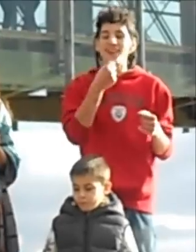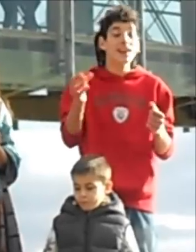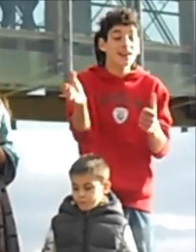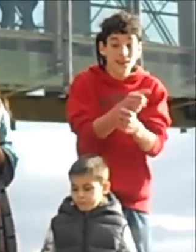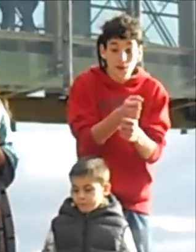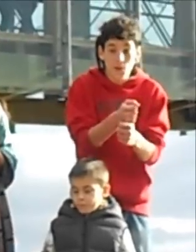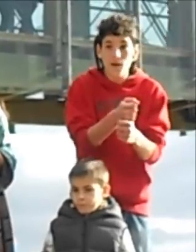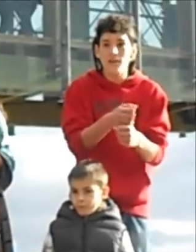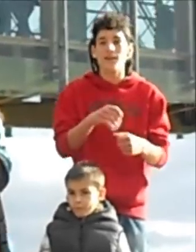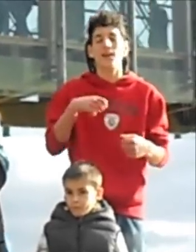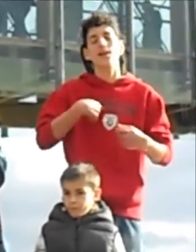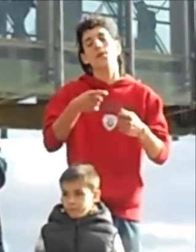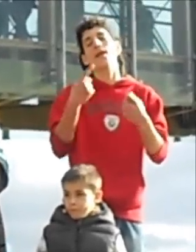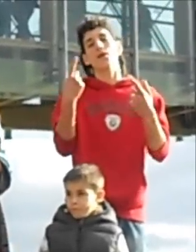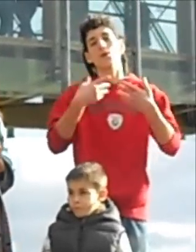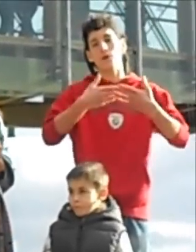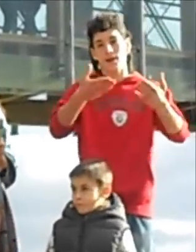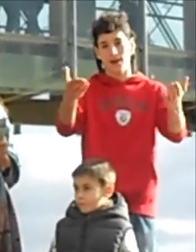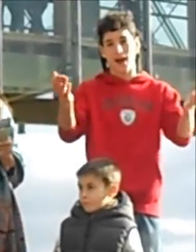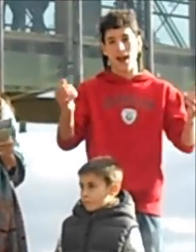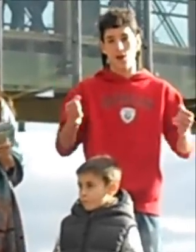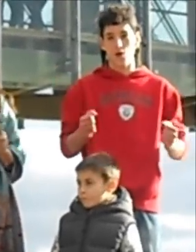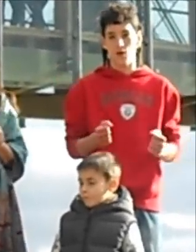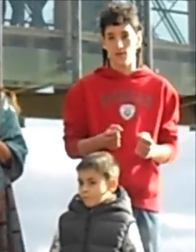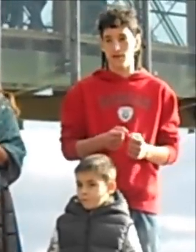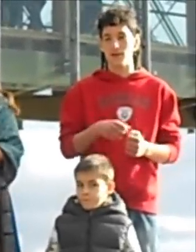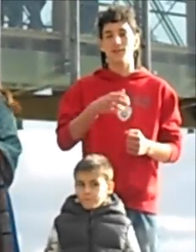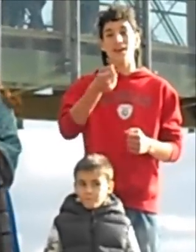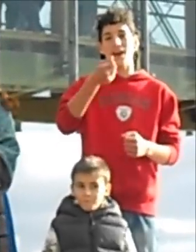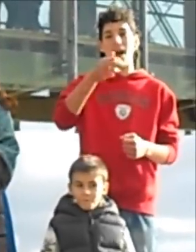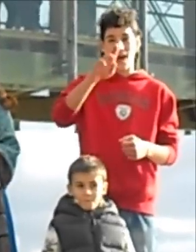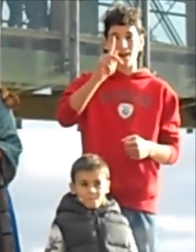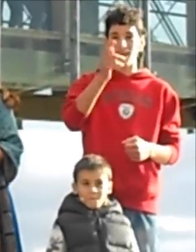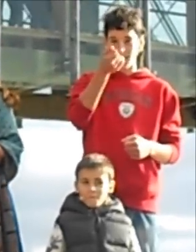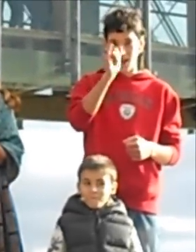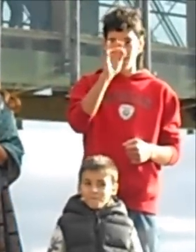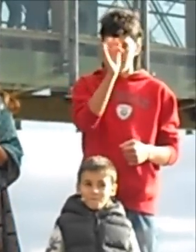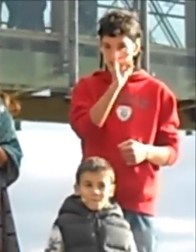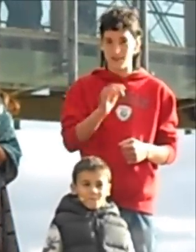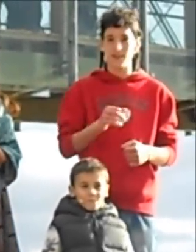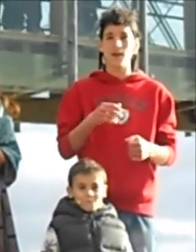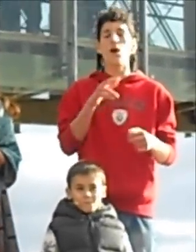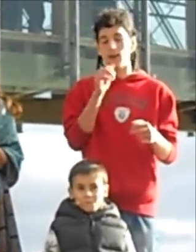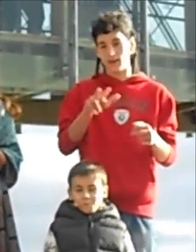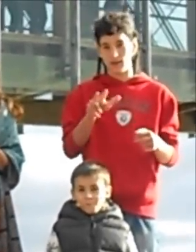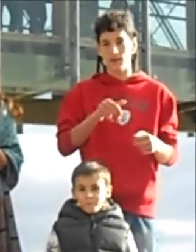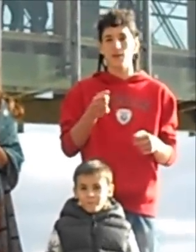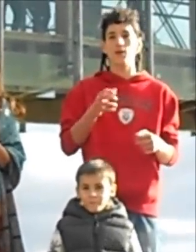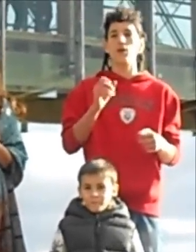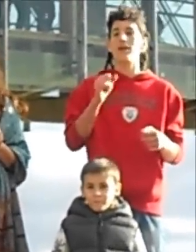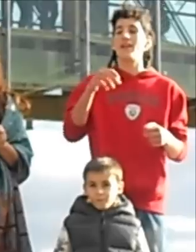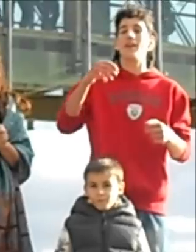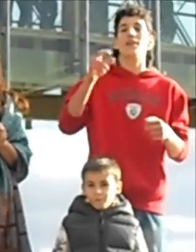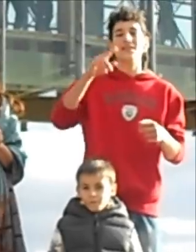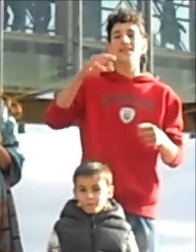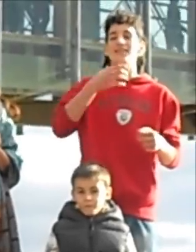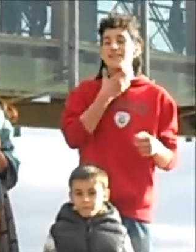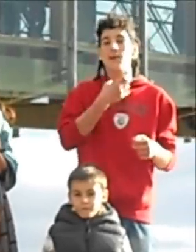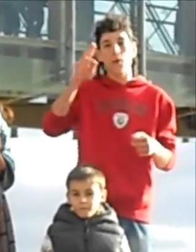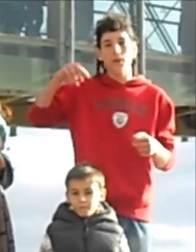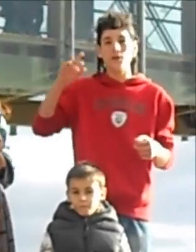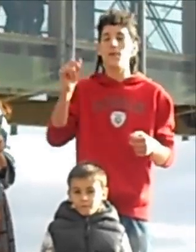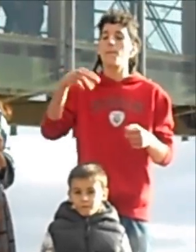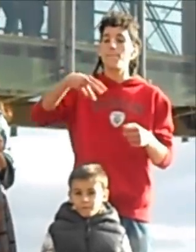dituenari, saria emango zaio bertan. Arkaitz, el sapillo pintojo y Markel, su amigo el